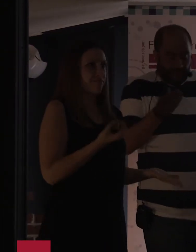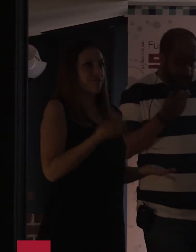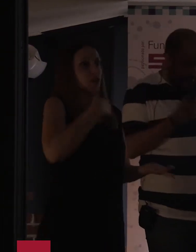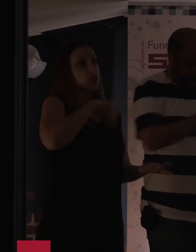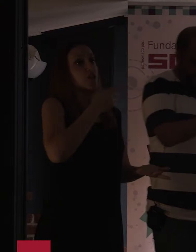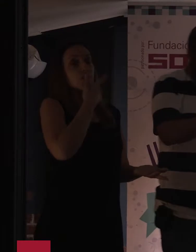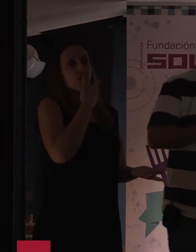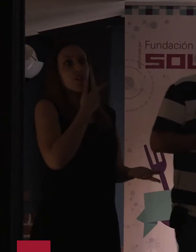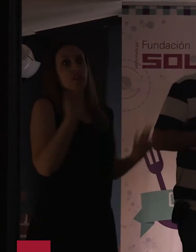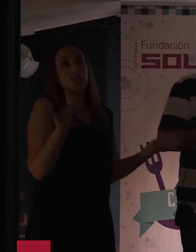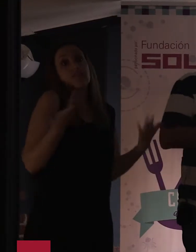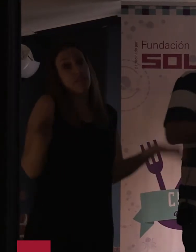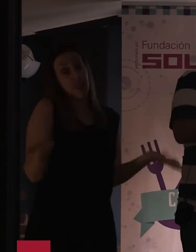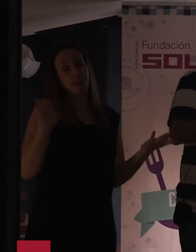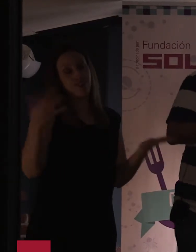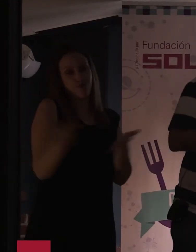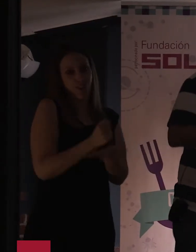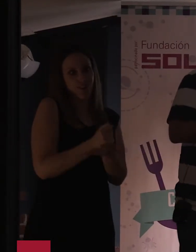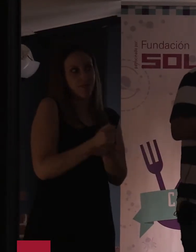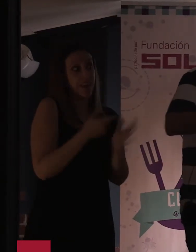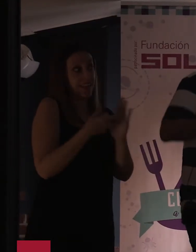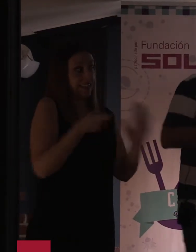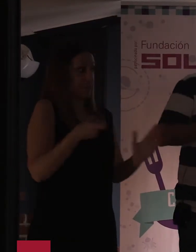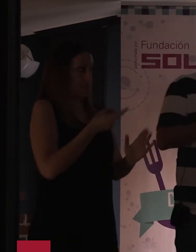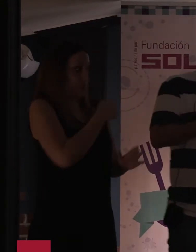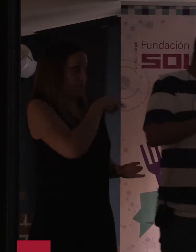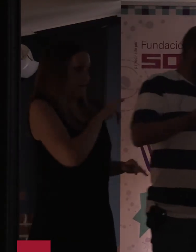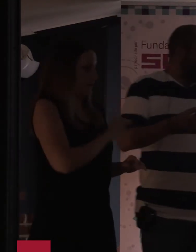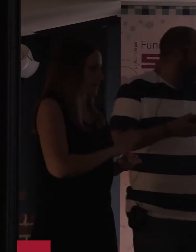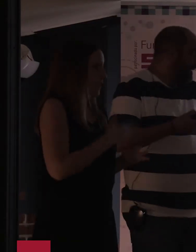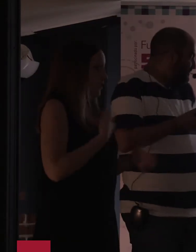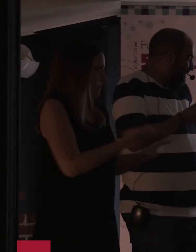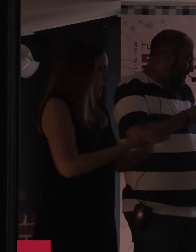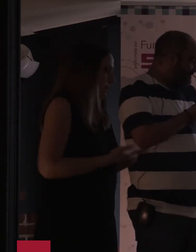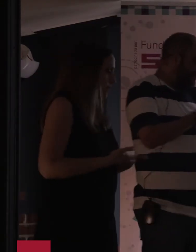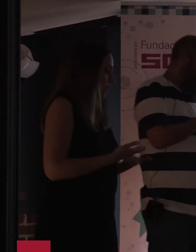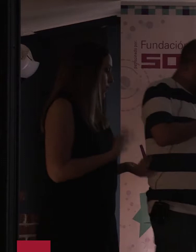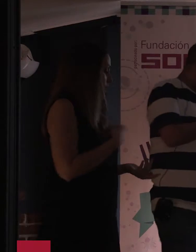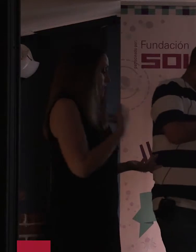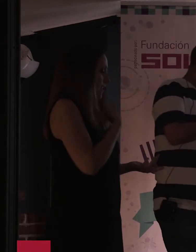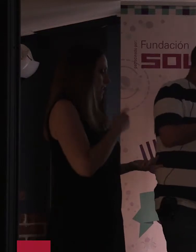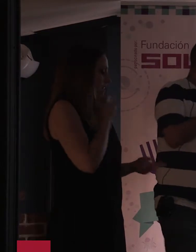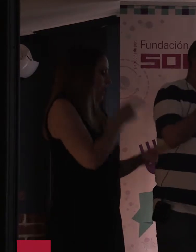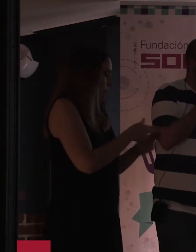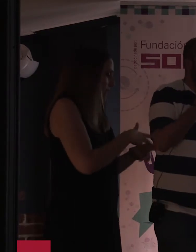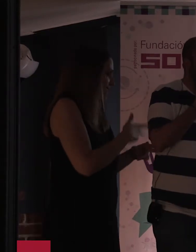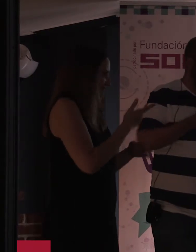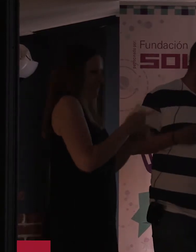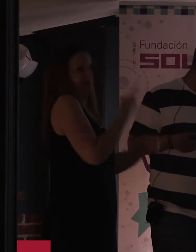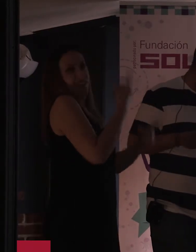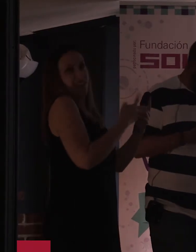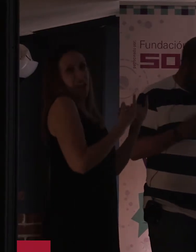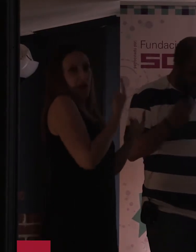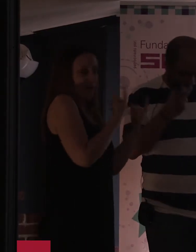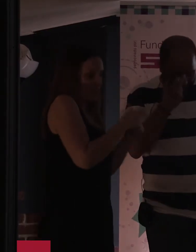o sea, todos, menos los que me han invitado, iba a llamaros cualquier cosa, pero pretendo que me invitéis más veces a Toledo,